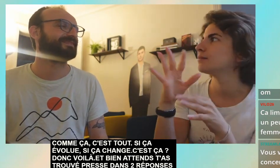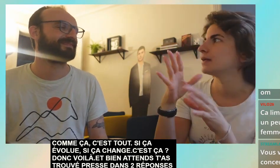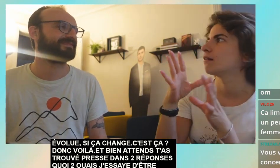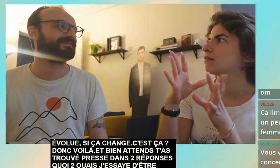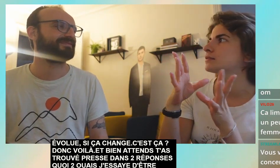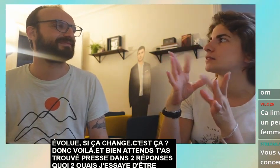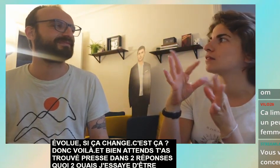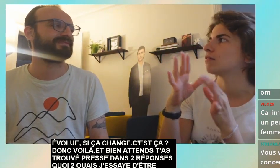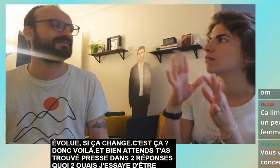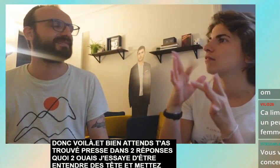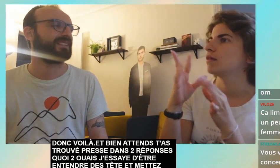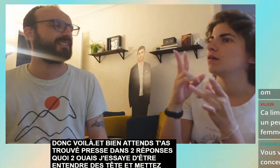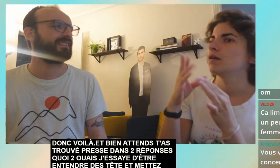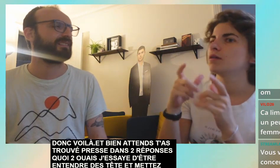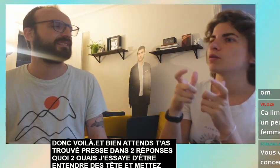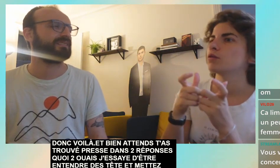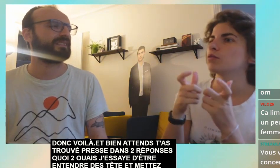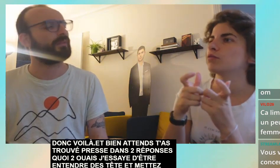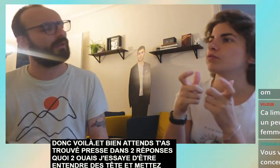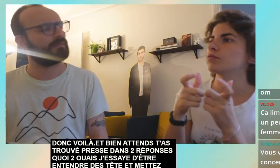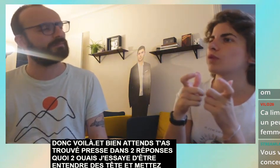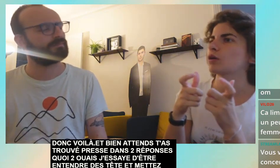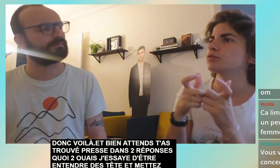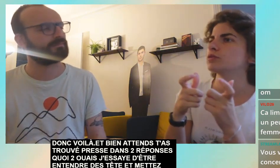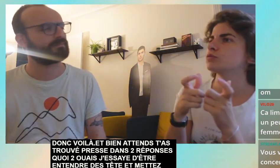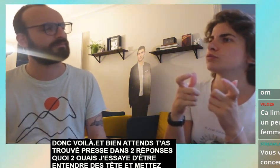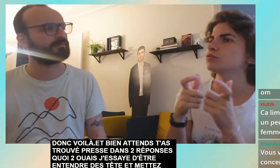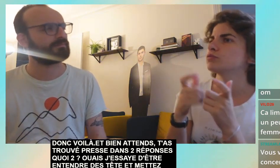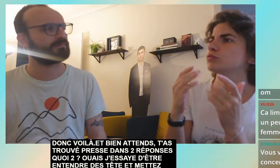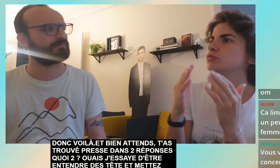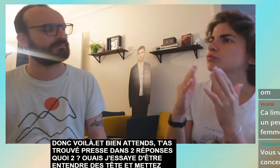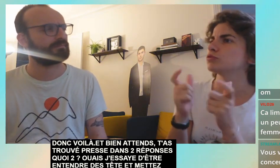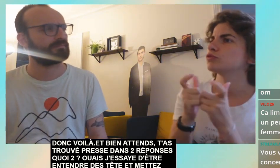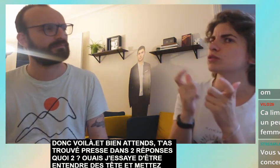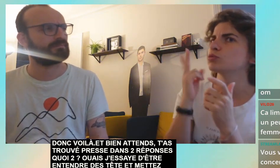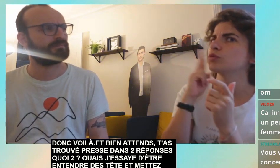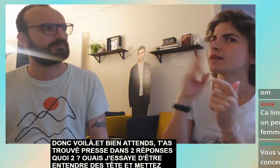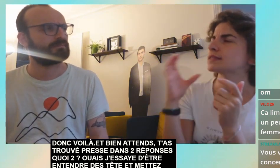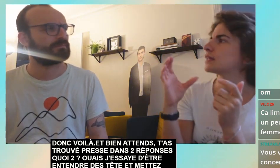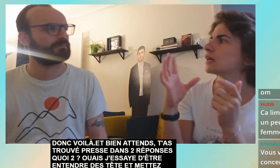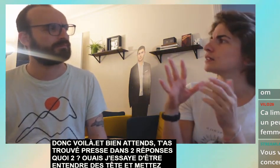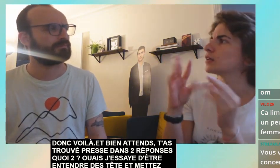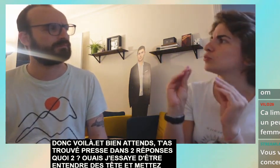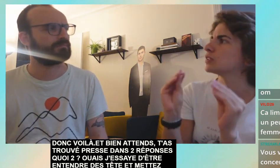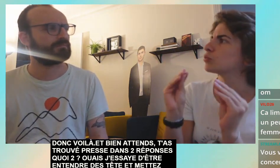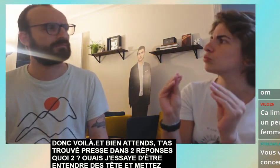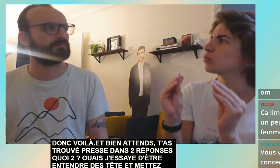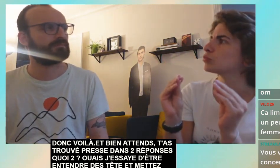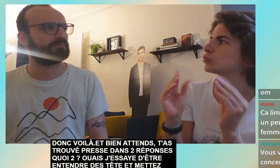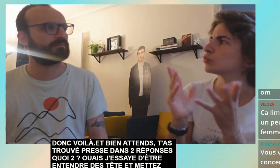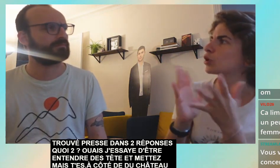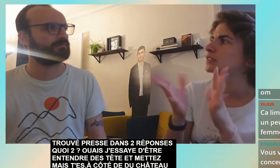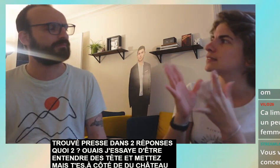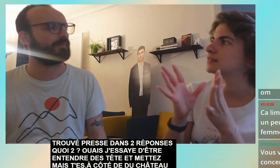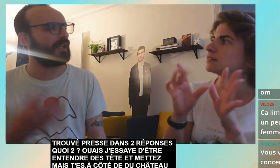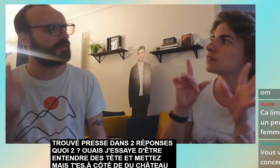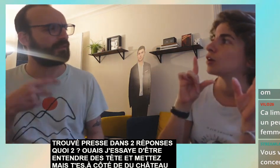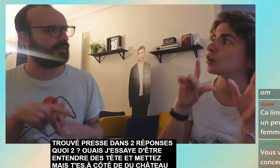mais t'es C'est quoi? à côté du château de Vincennes, il y a eu des cours de langue des Bah, signes. c'est Attends,